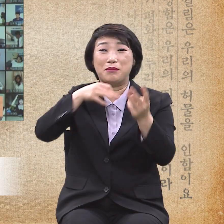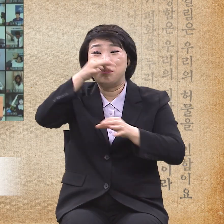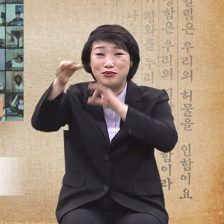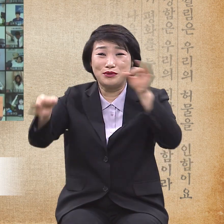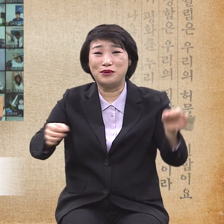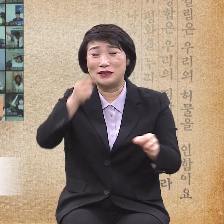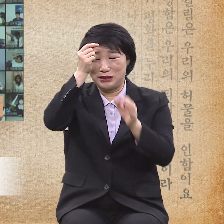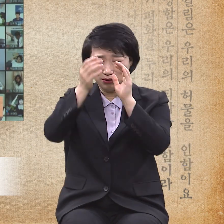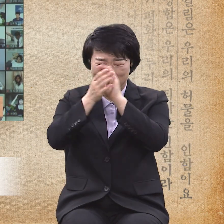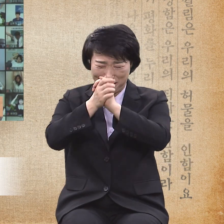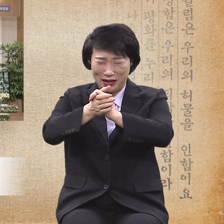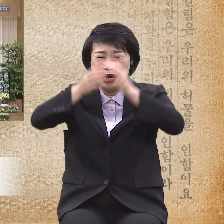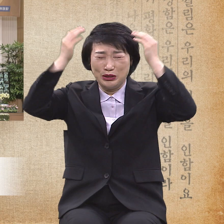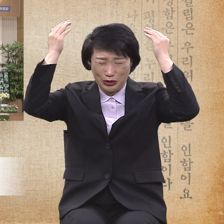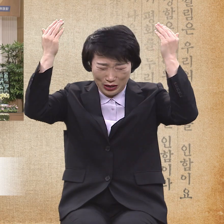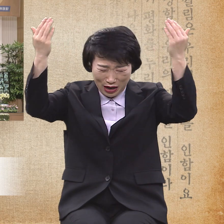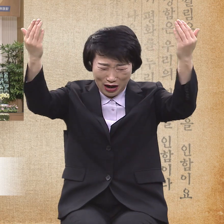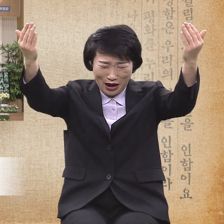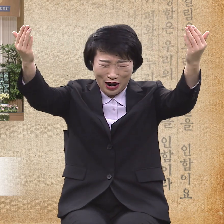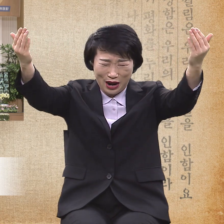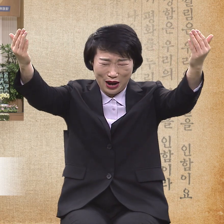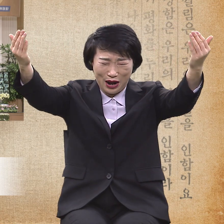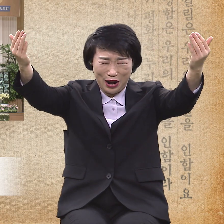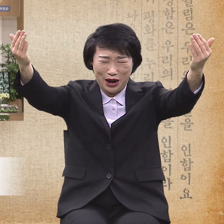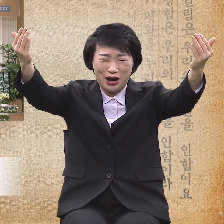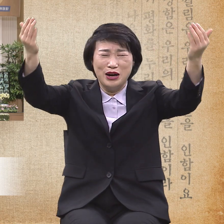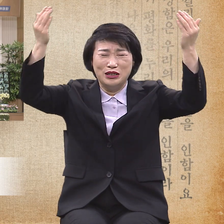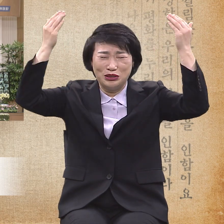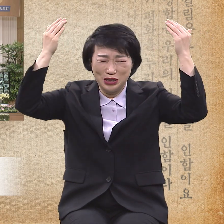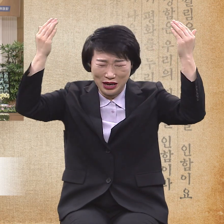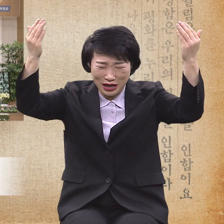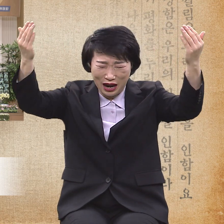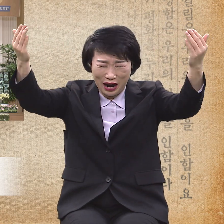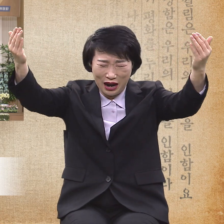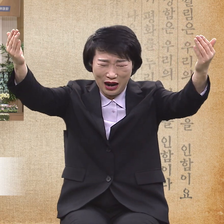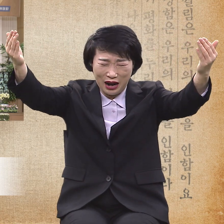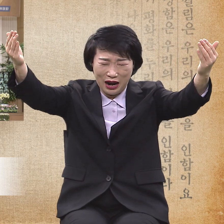삼창하고 기도하겠습니다. 주여,